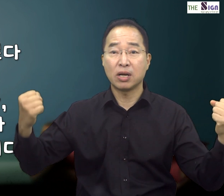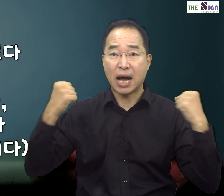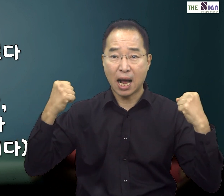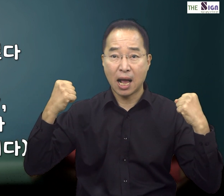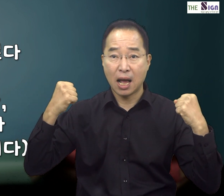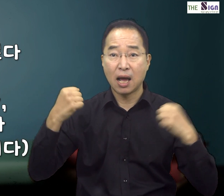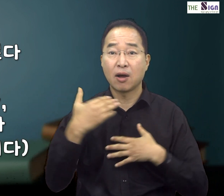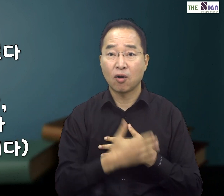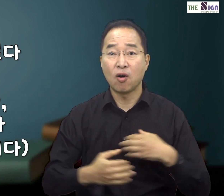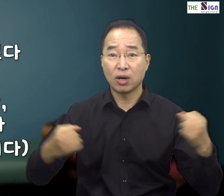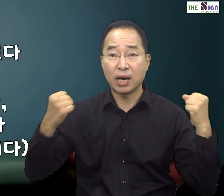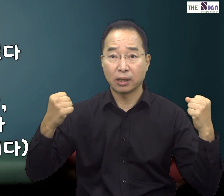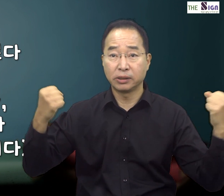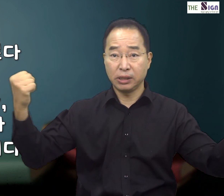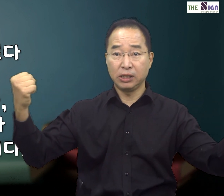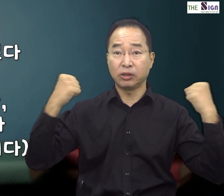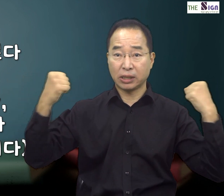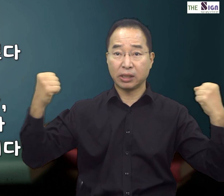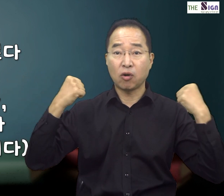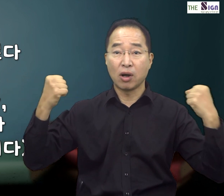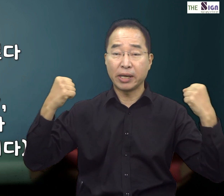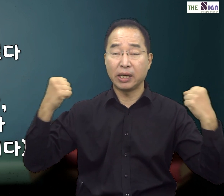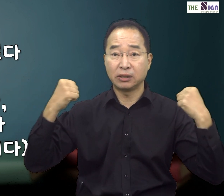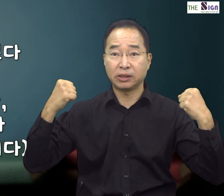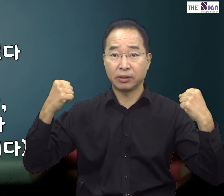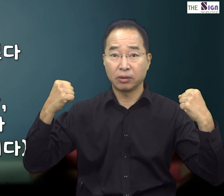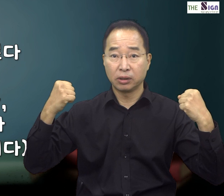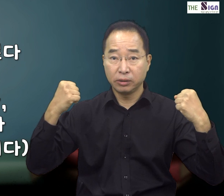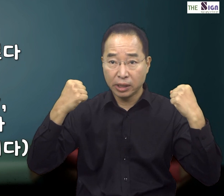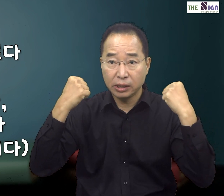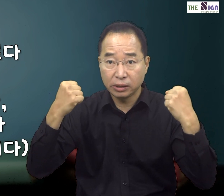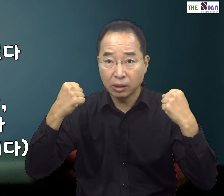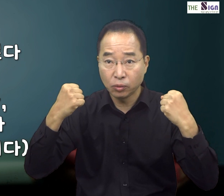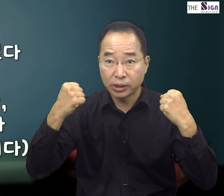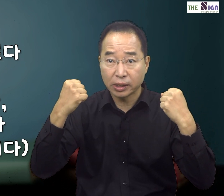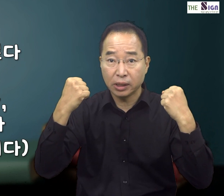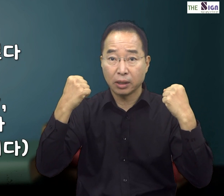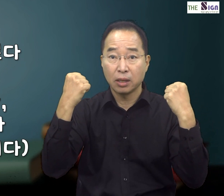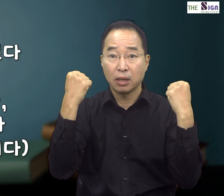건강. 그래서 이거 자체가 건강이라는 뜻이에요. 그런데 이때 동작이